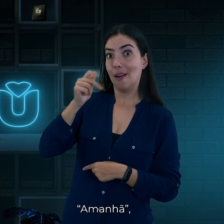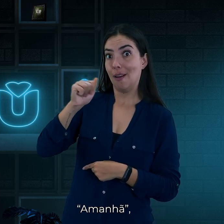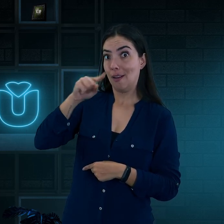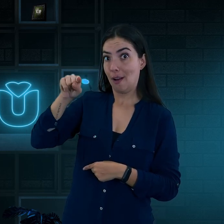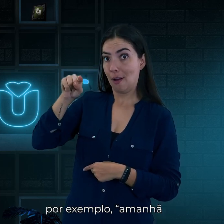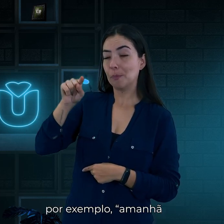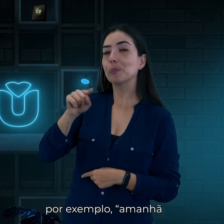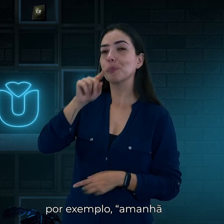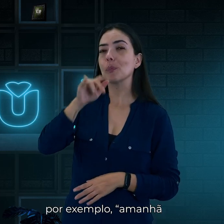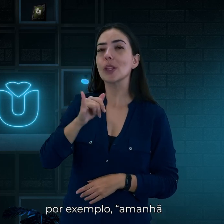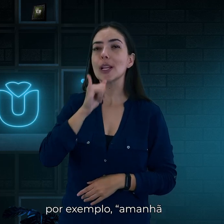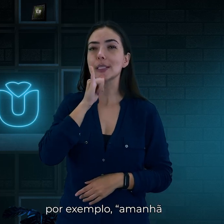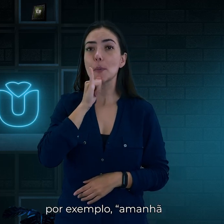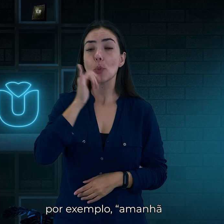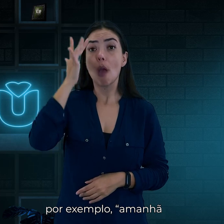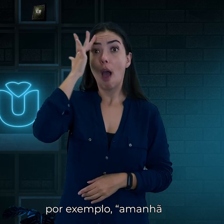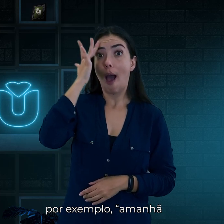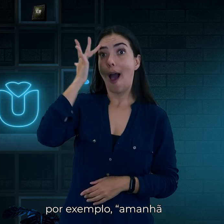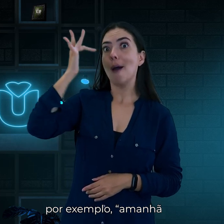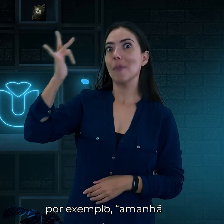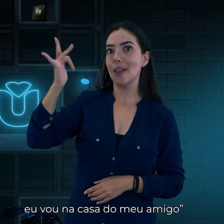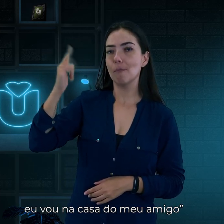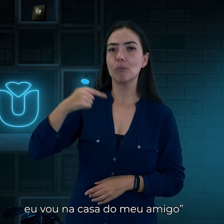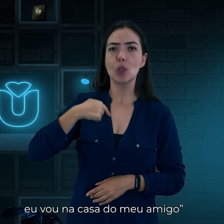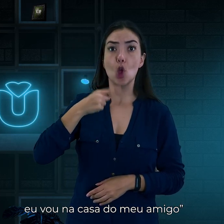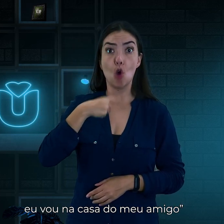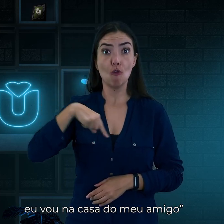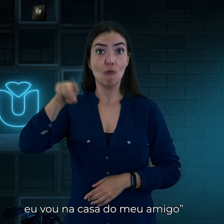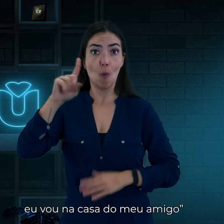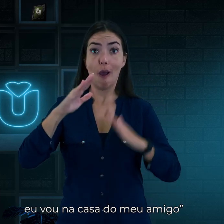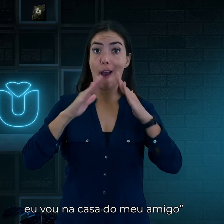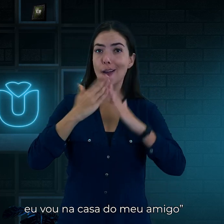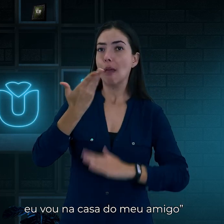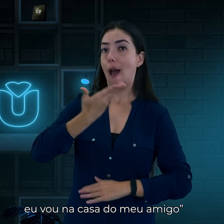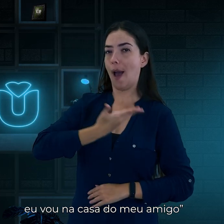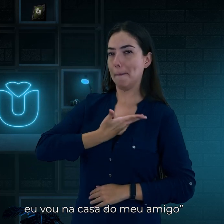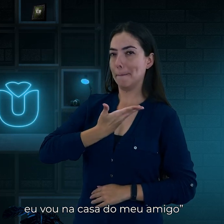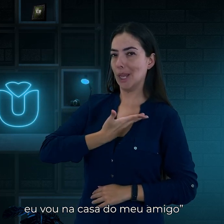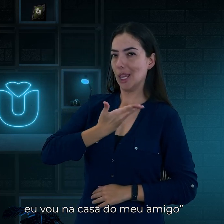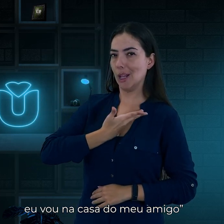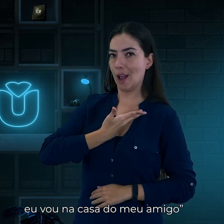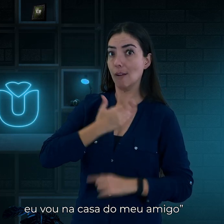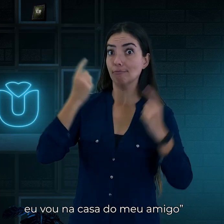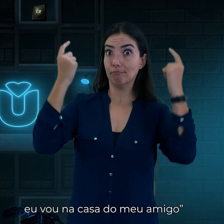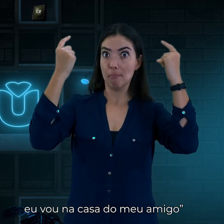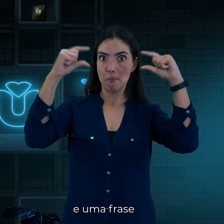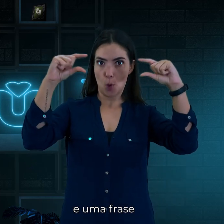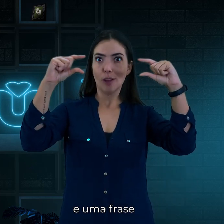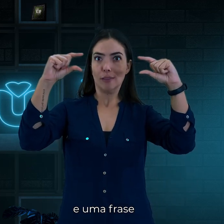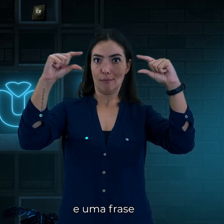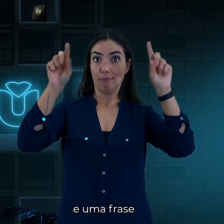por exemplo, amanhã, eu vou na casa do meu amigo. É uma frase.